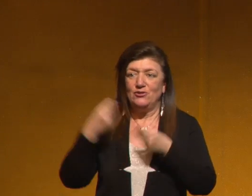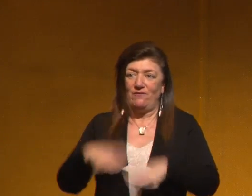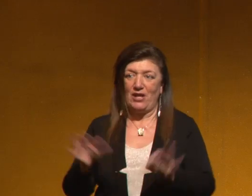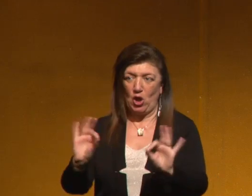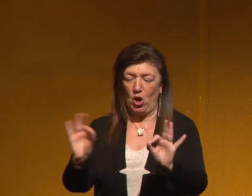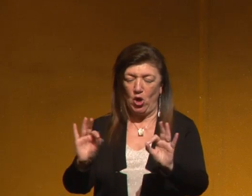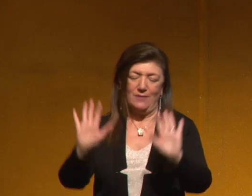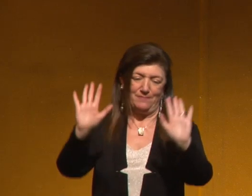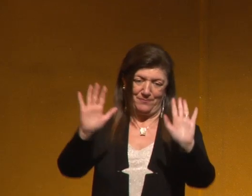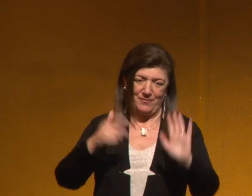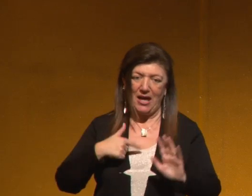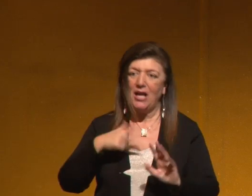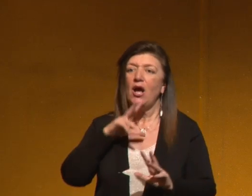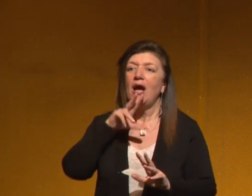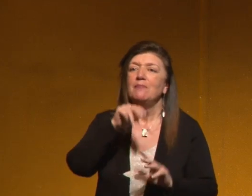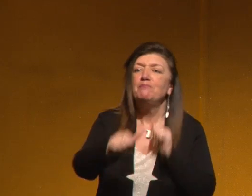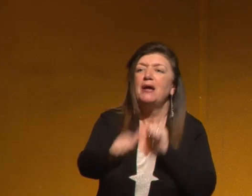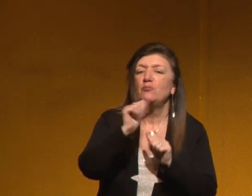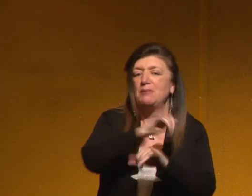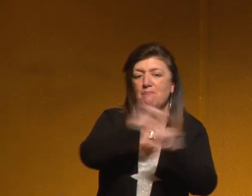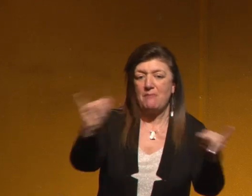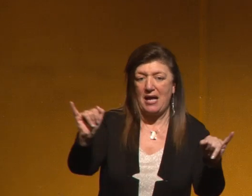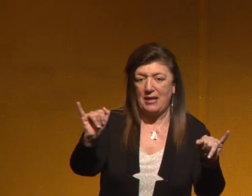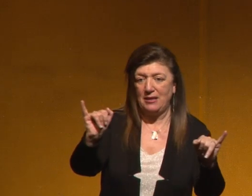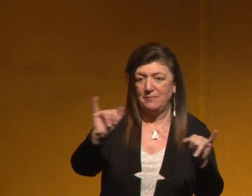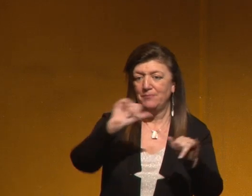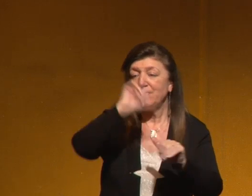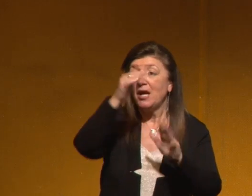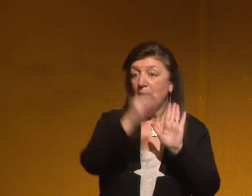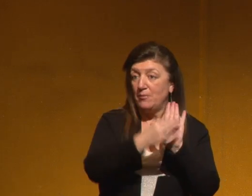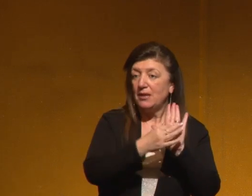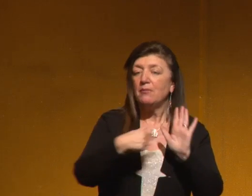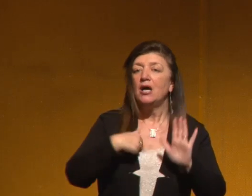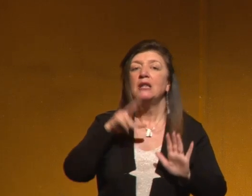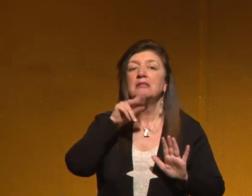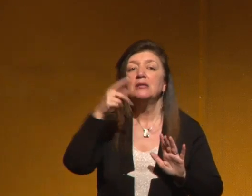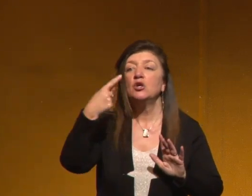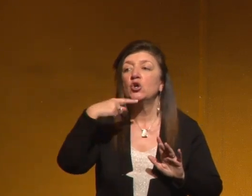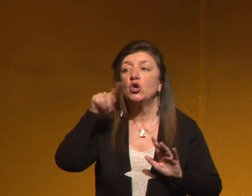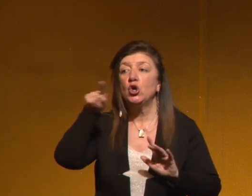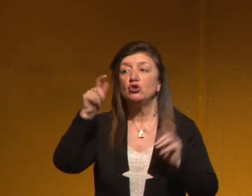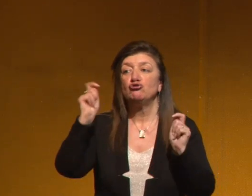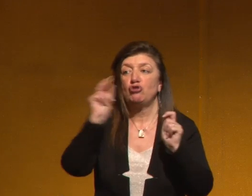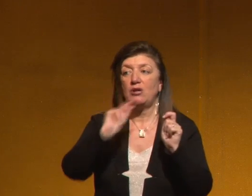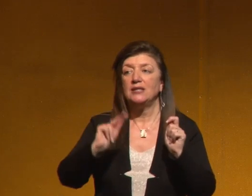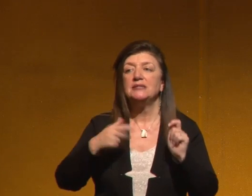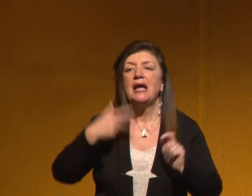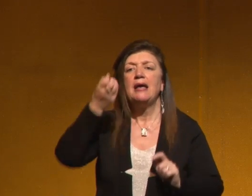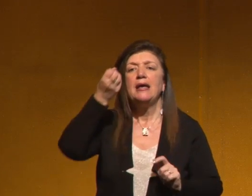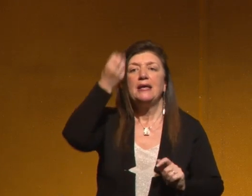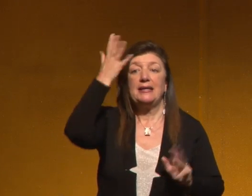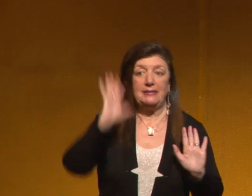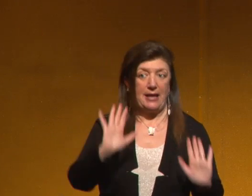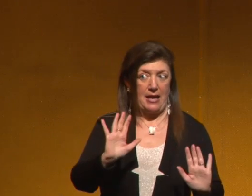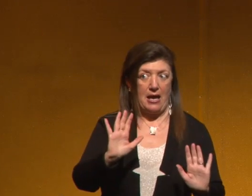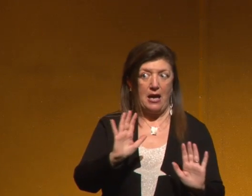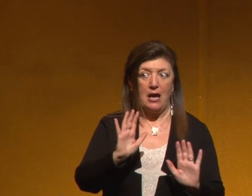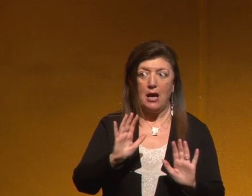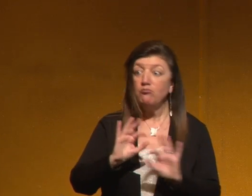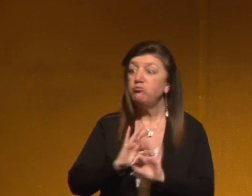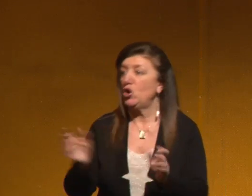voglio come dire derogare a questo principio dicendo è un'idea lo dico per i giornalisti a un'idea sulla quale stiamo lavorando non è una cosa